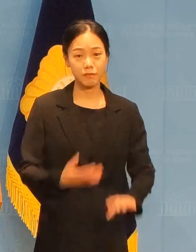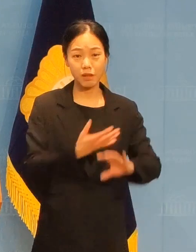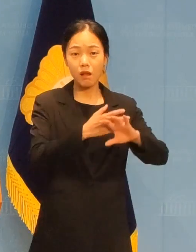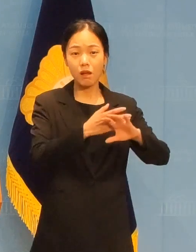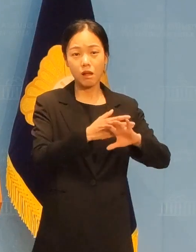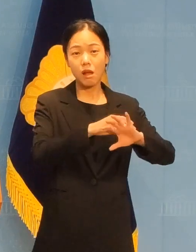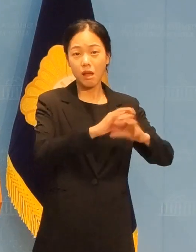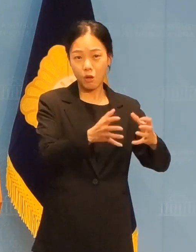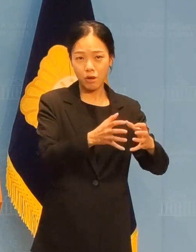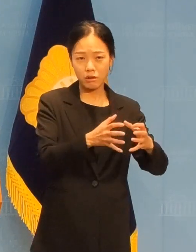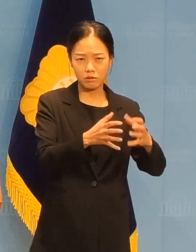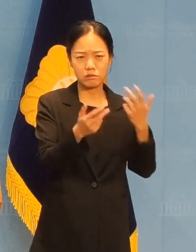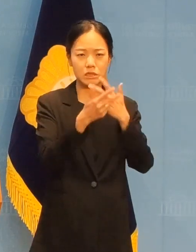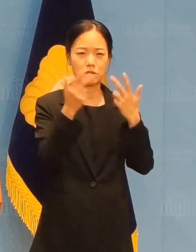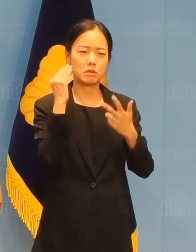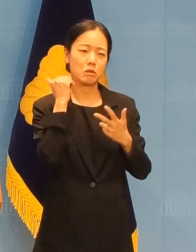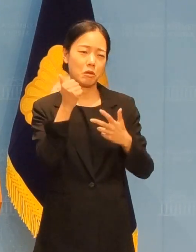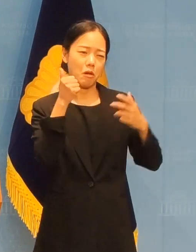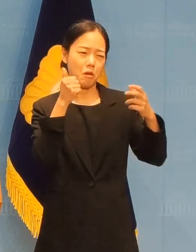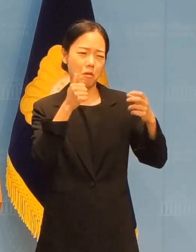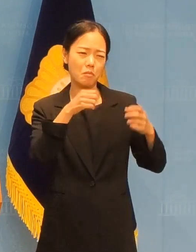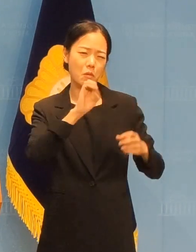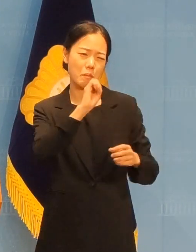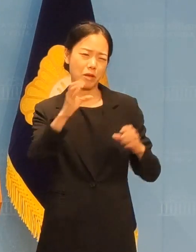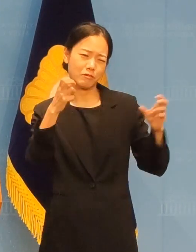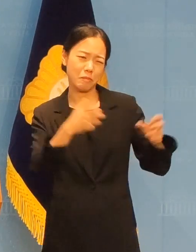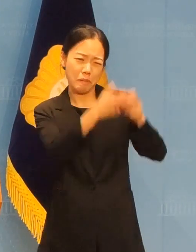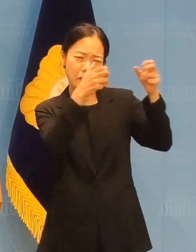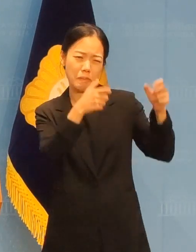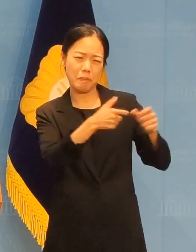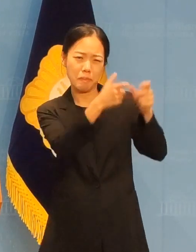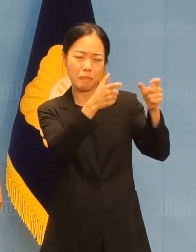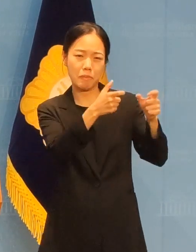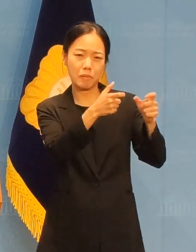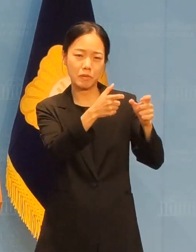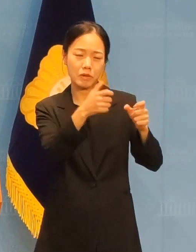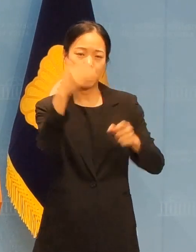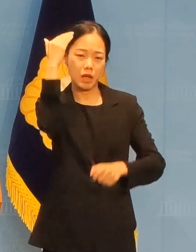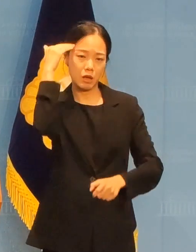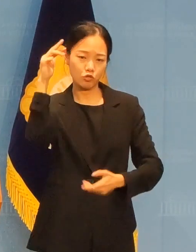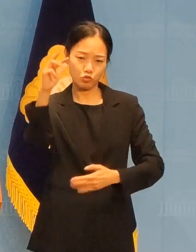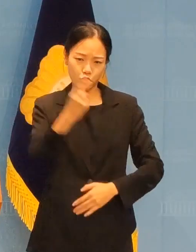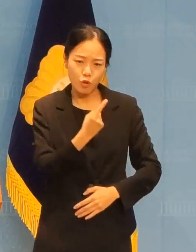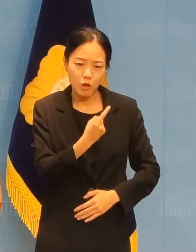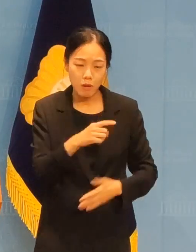해외에서는 맥주 건배쇼, 귀국하자마자 세금 폭탄,